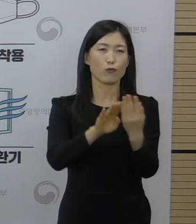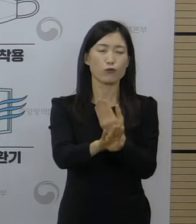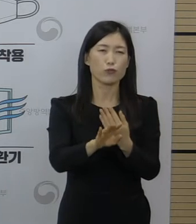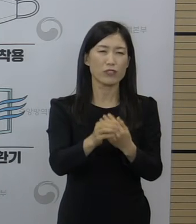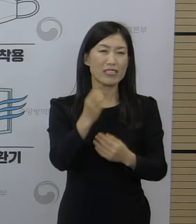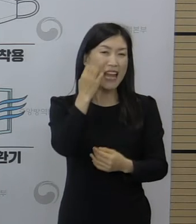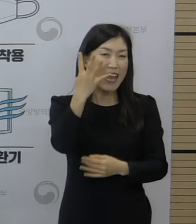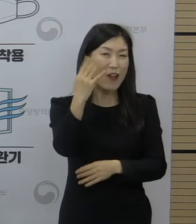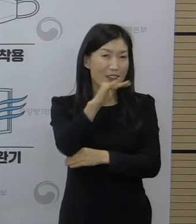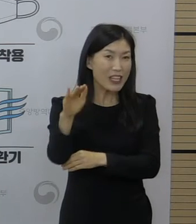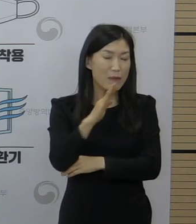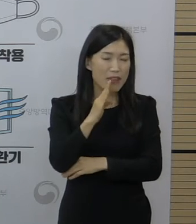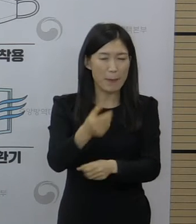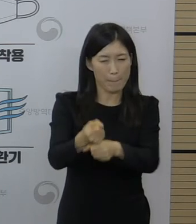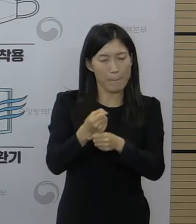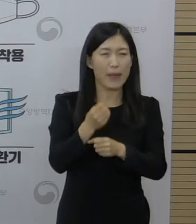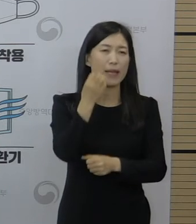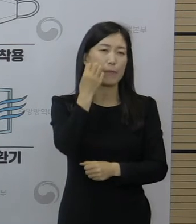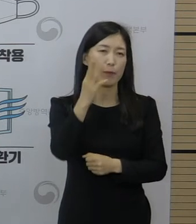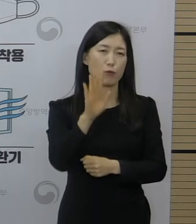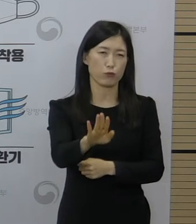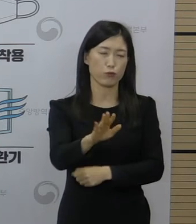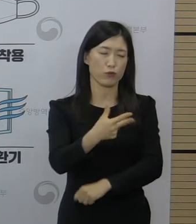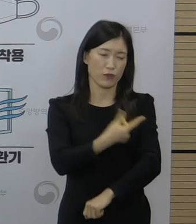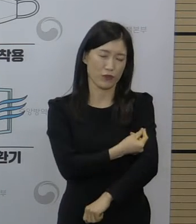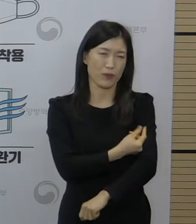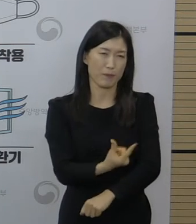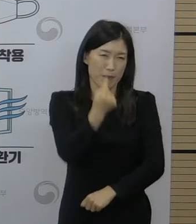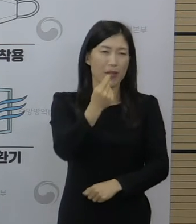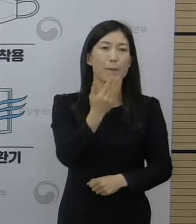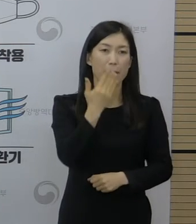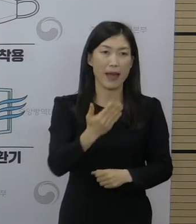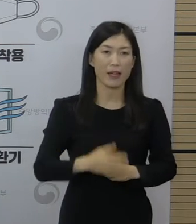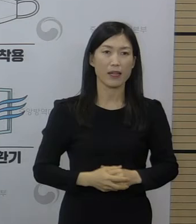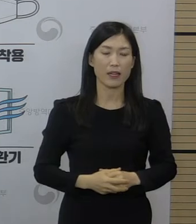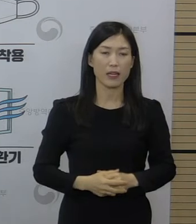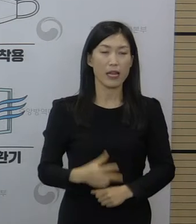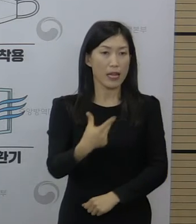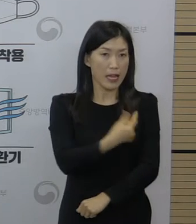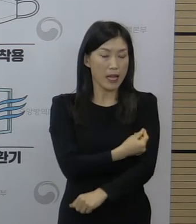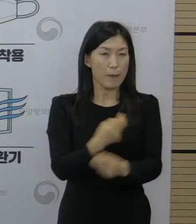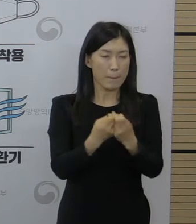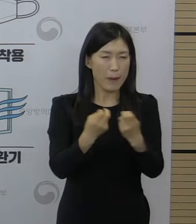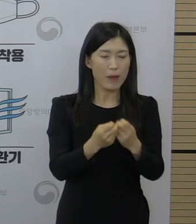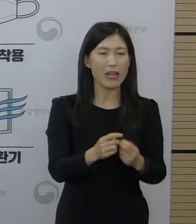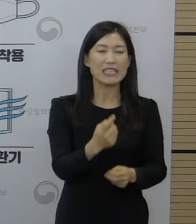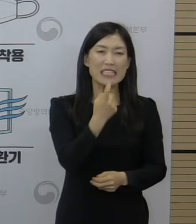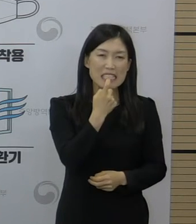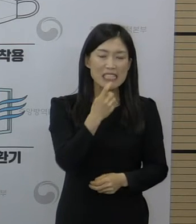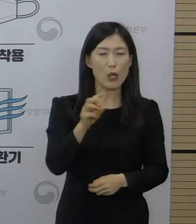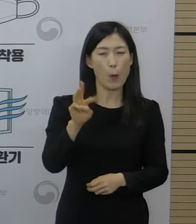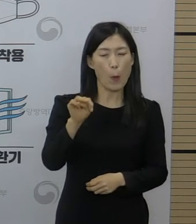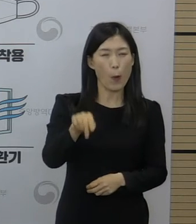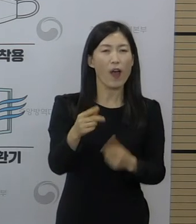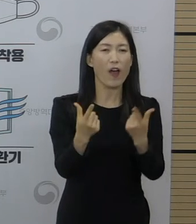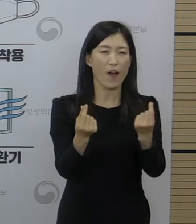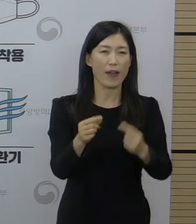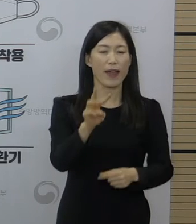3개월 간격을 유지하고 접종을 받으실 수가 있습니다. 접종은 mRNA 백신으로